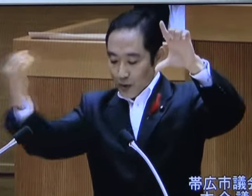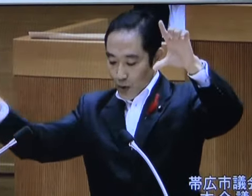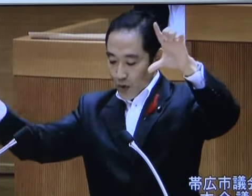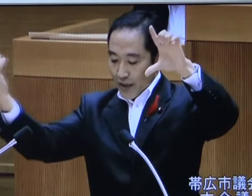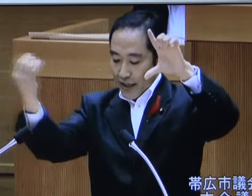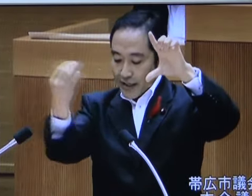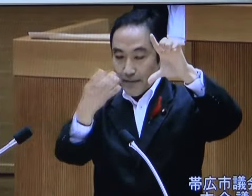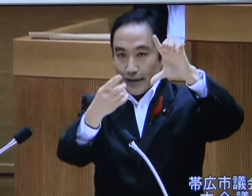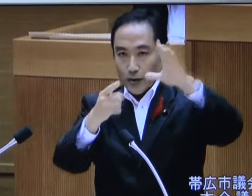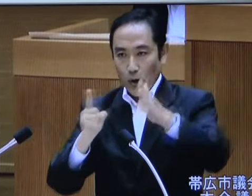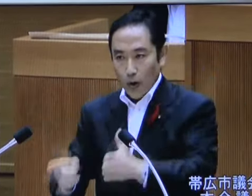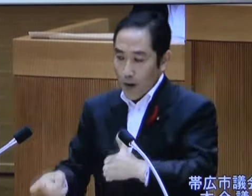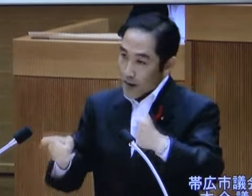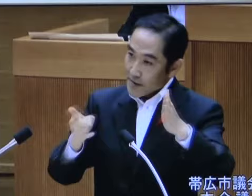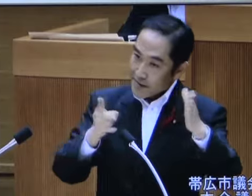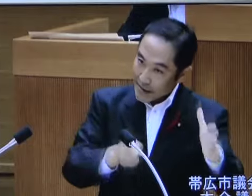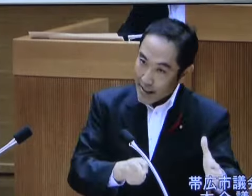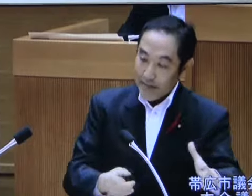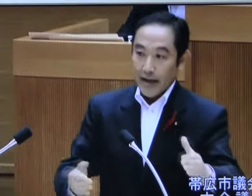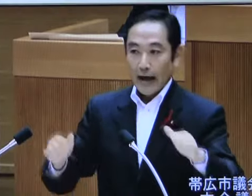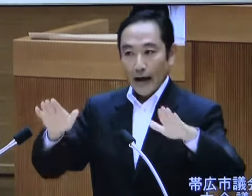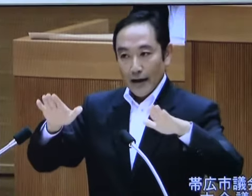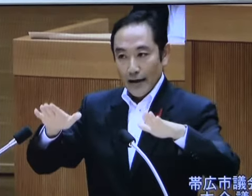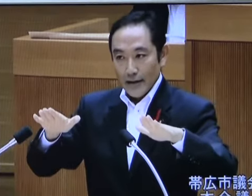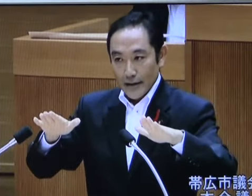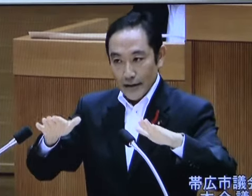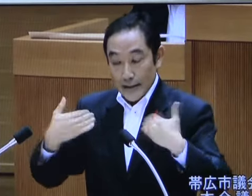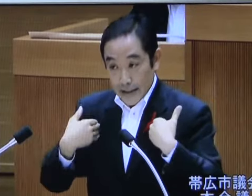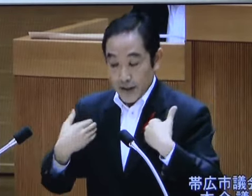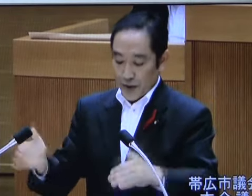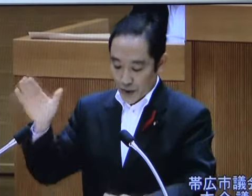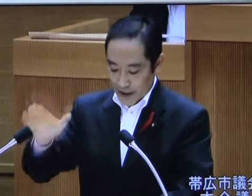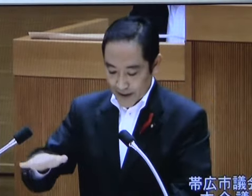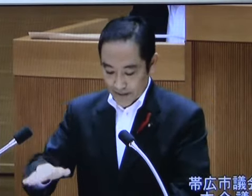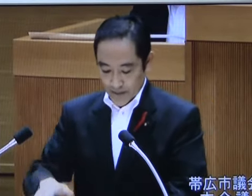光掲示板の整備が必